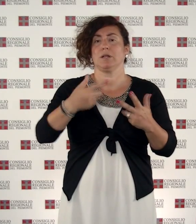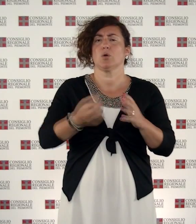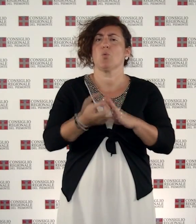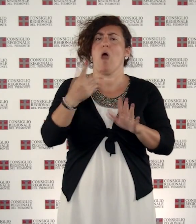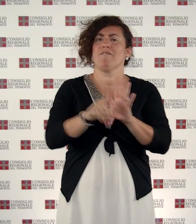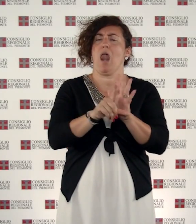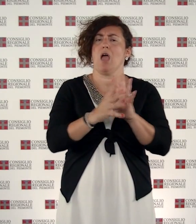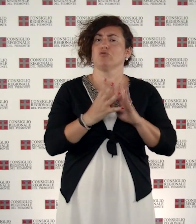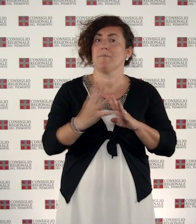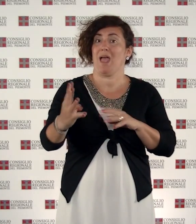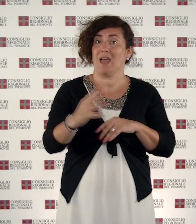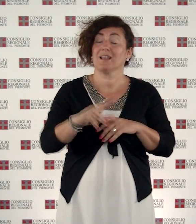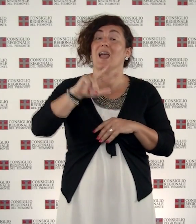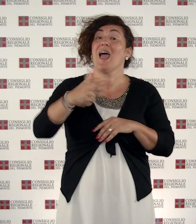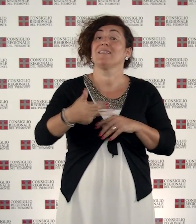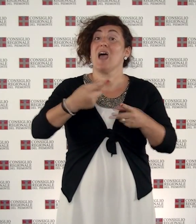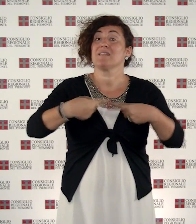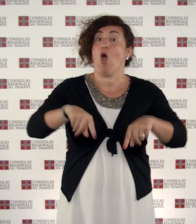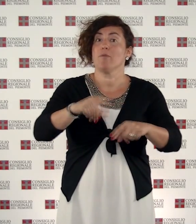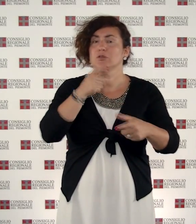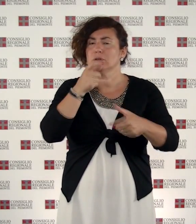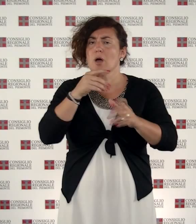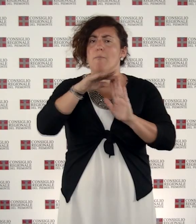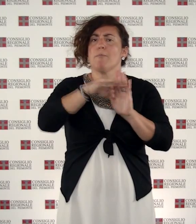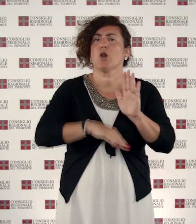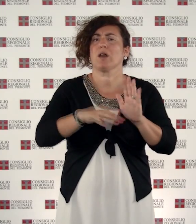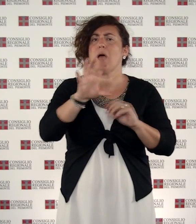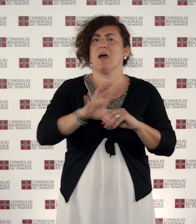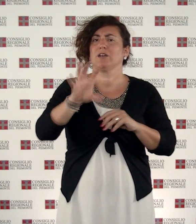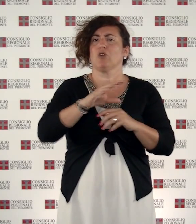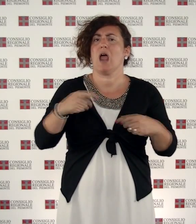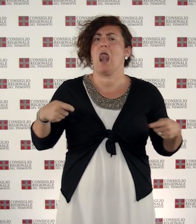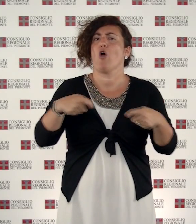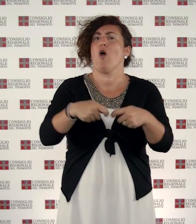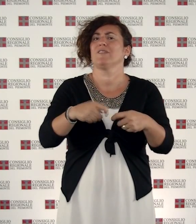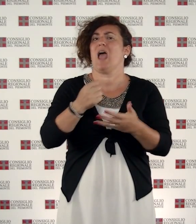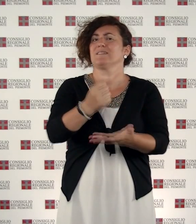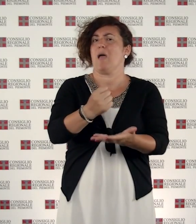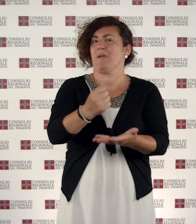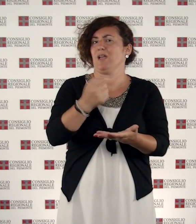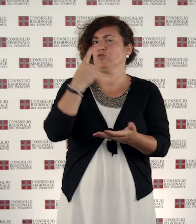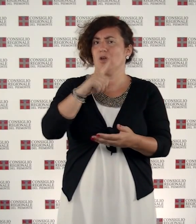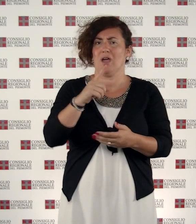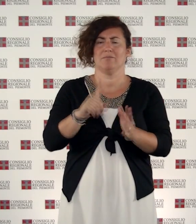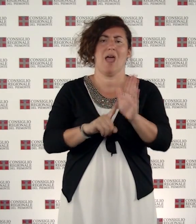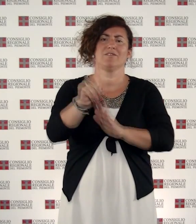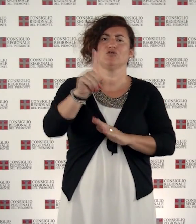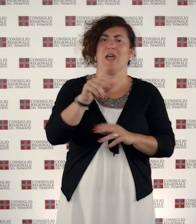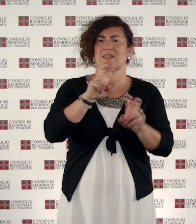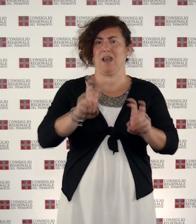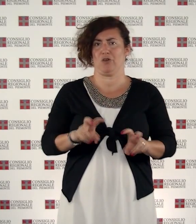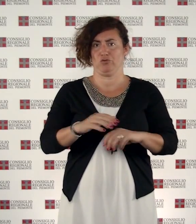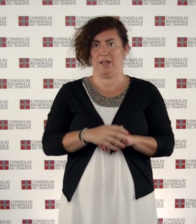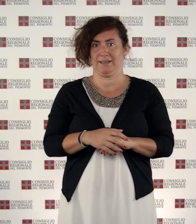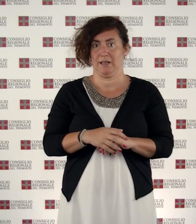ad earth ha espresso parere sul programma regionale di co finanziamento efficienza energetica la sanità infine ha continuato l'esame del provvedimento